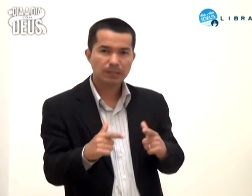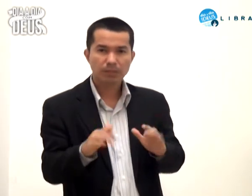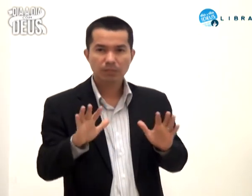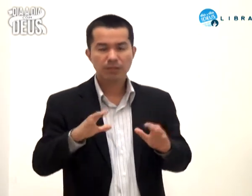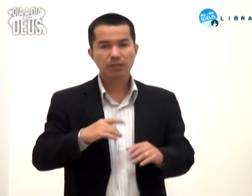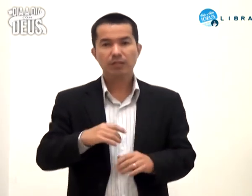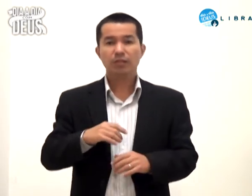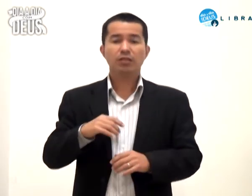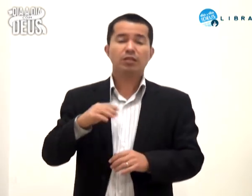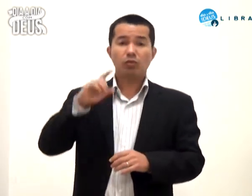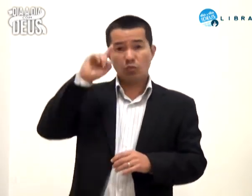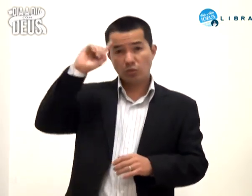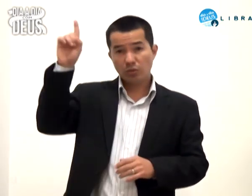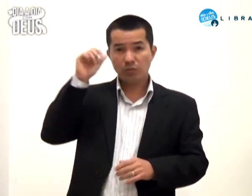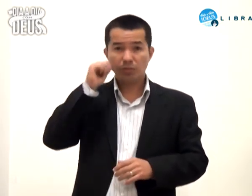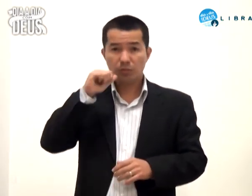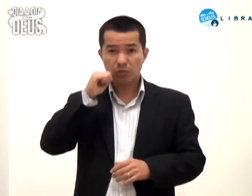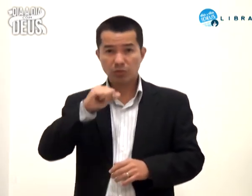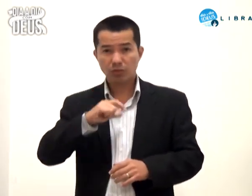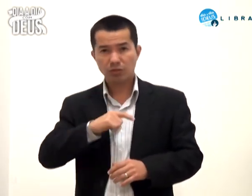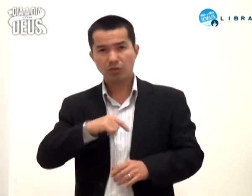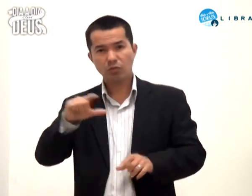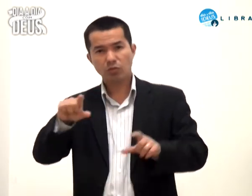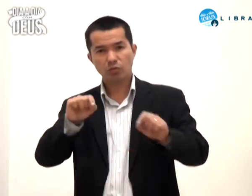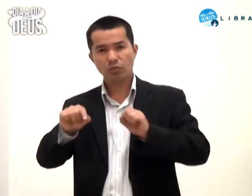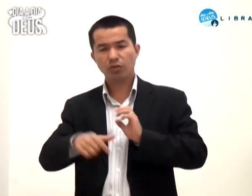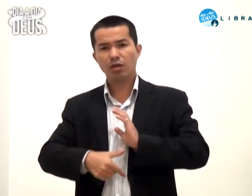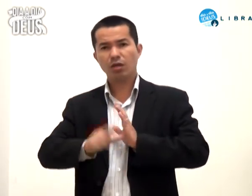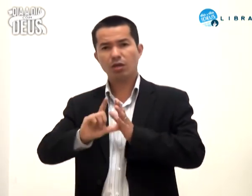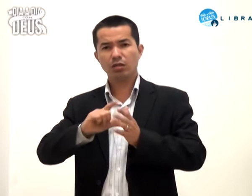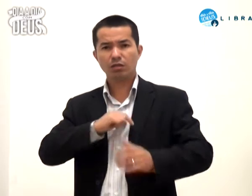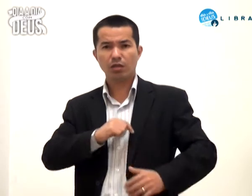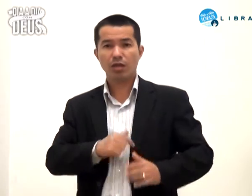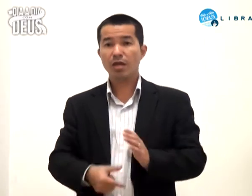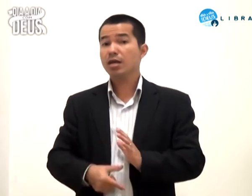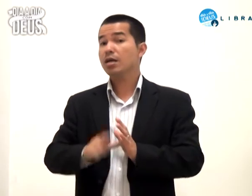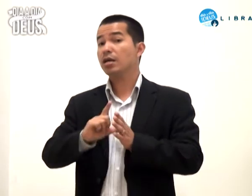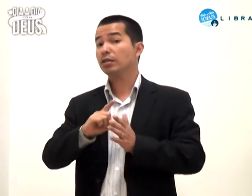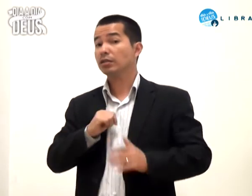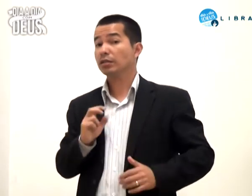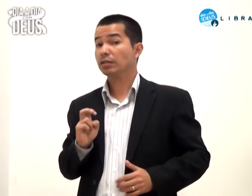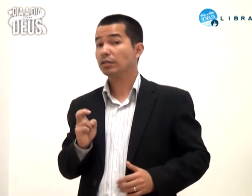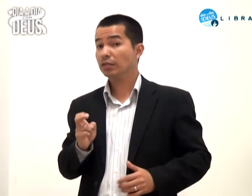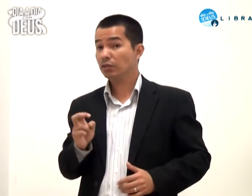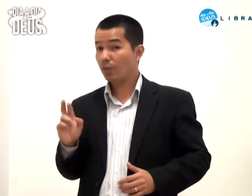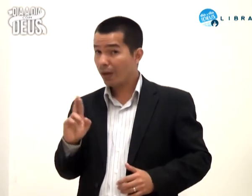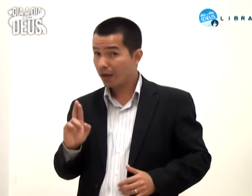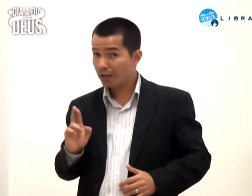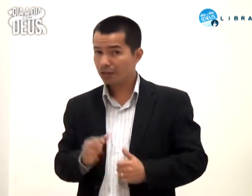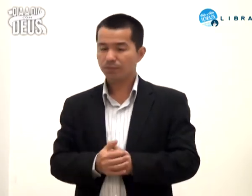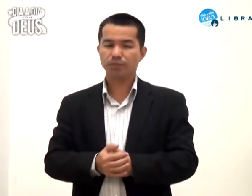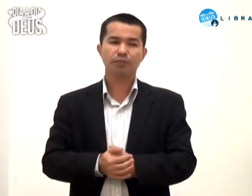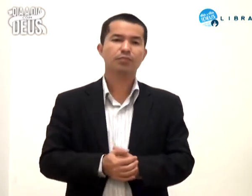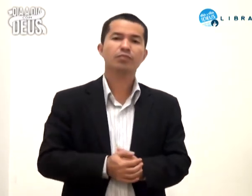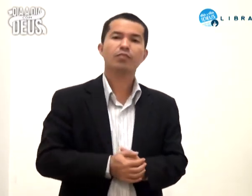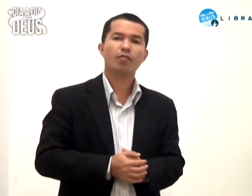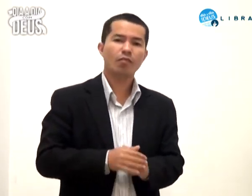dela, mal dava para fazer a comida daquele dia, né? E ela então decidiu